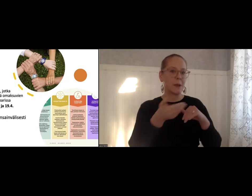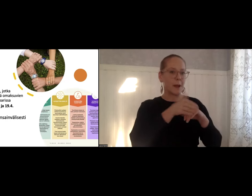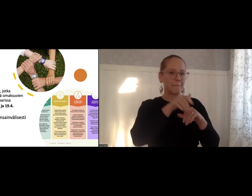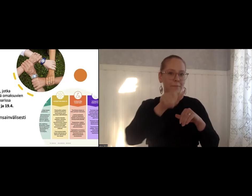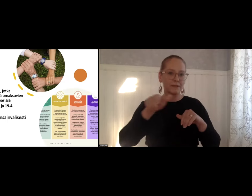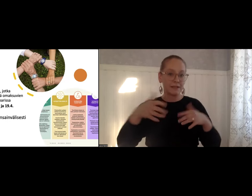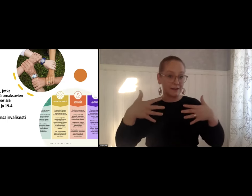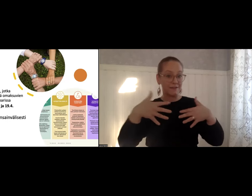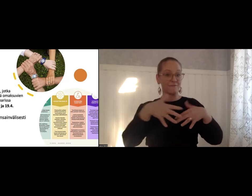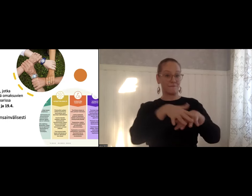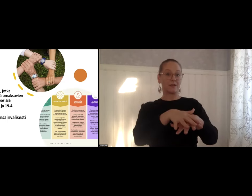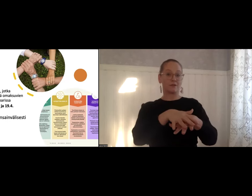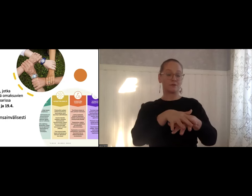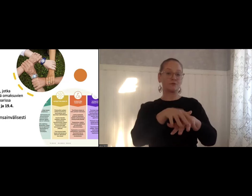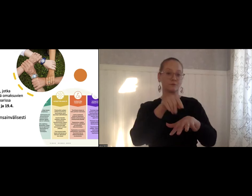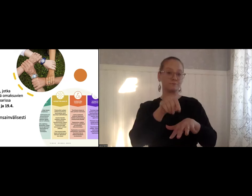Vikke-hankkeen